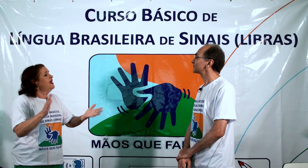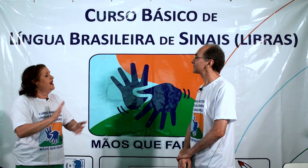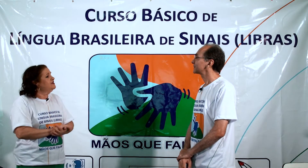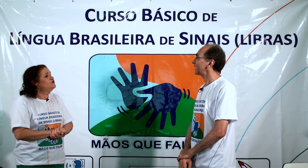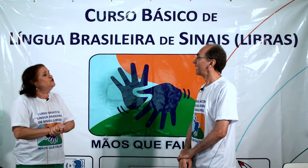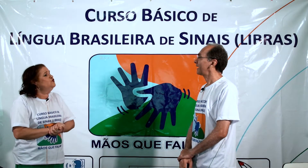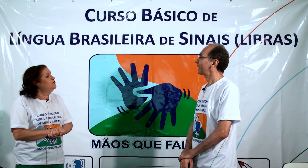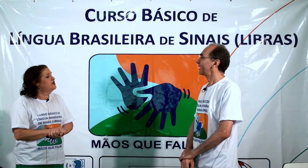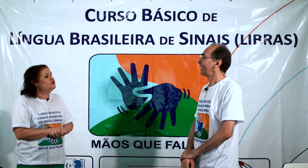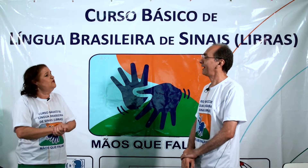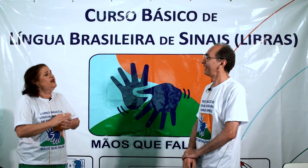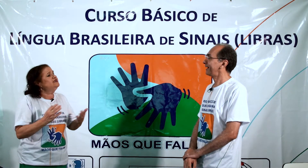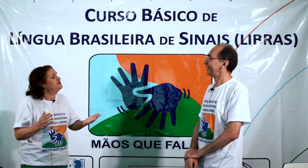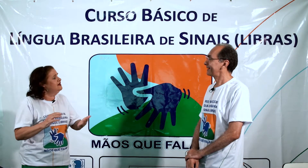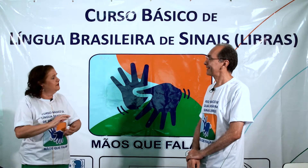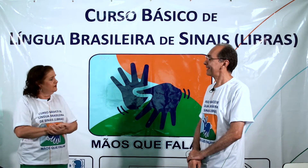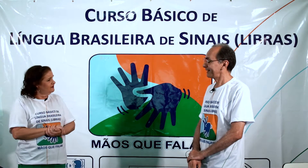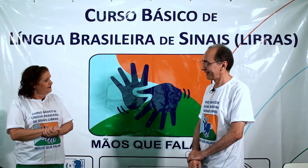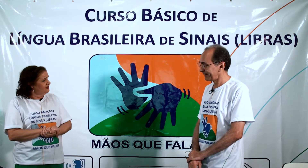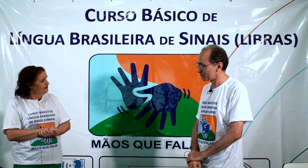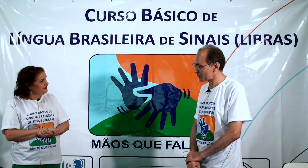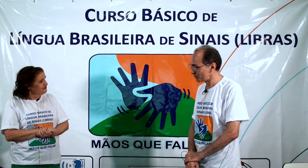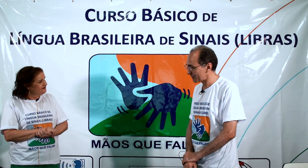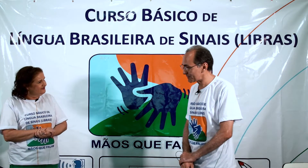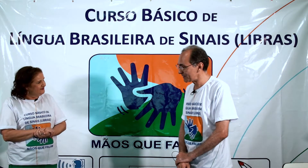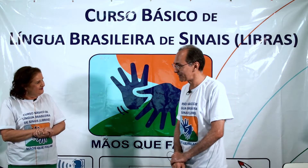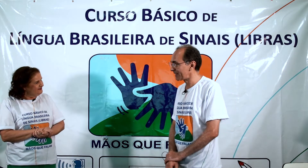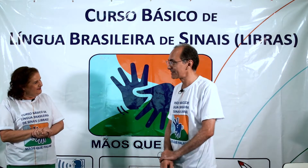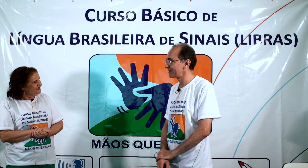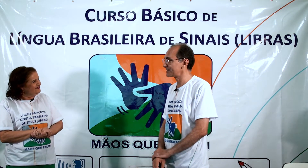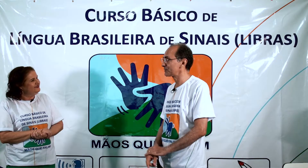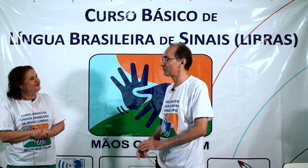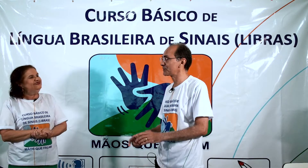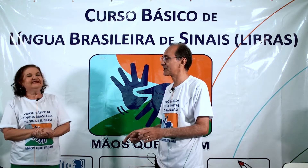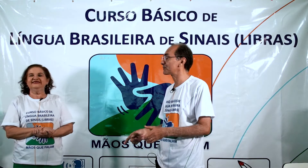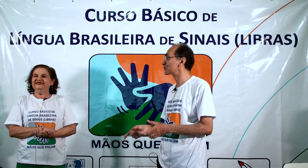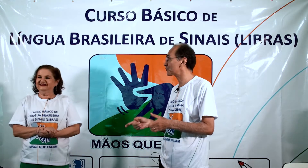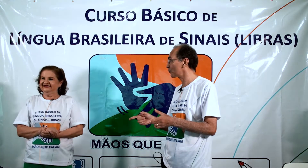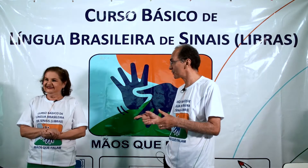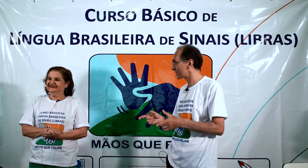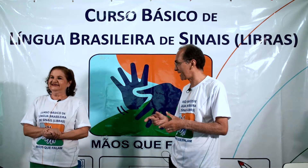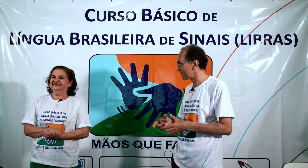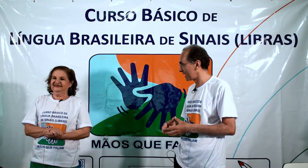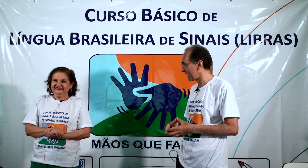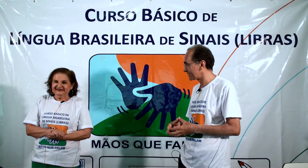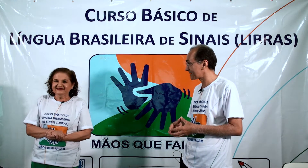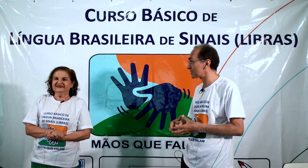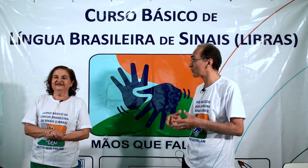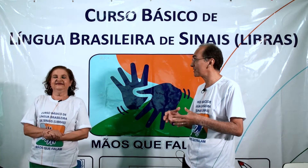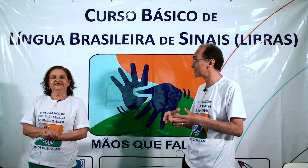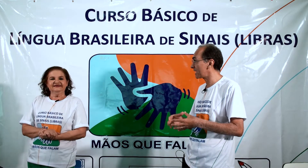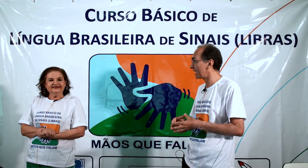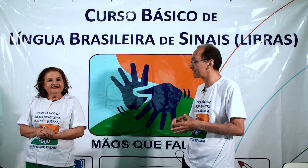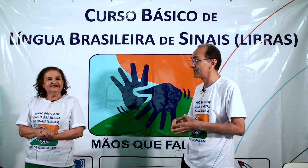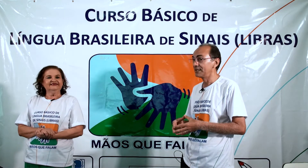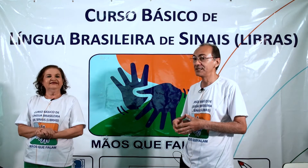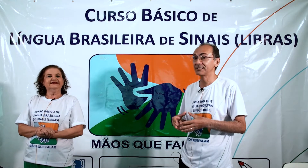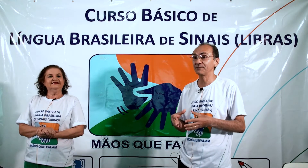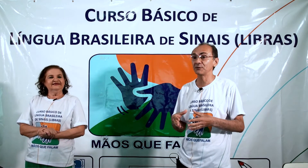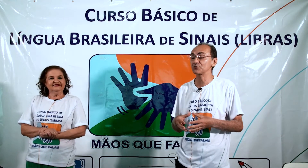numerais, os números, como é que são? Os números são interessantes. Nós temos os números cardinais, as de quantidade e também os